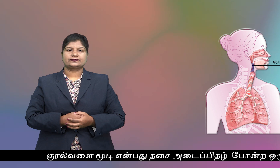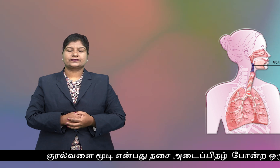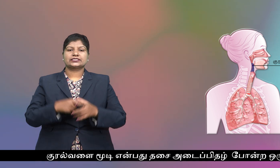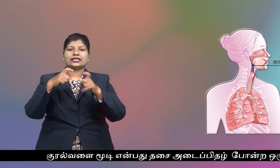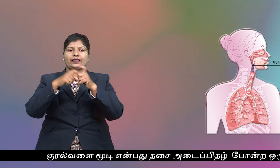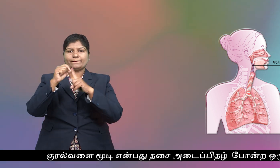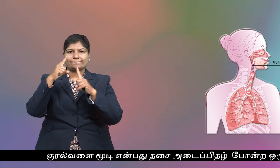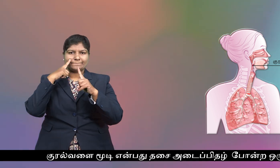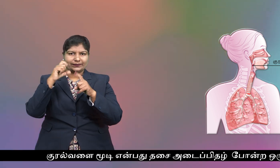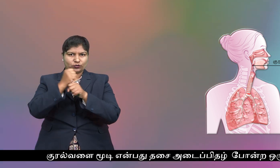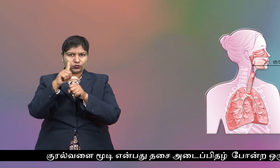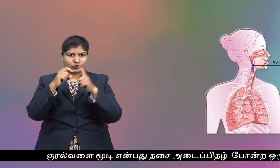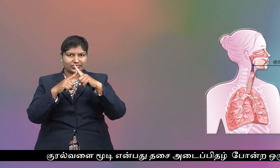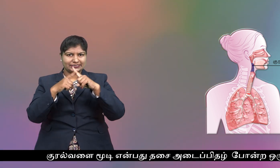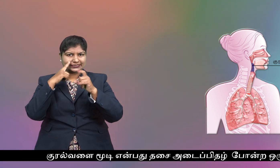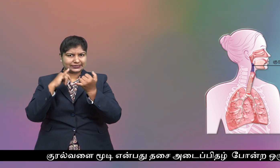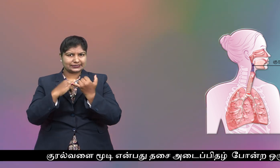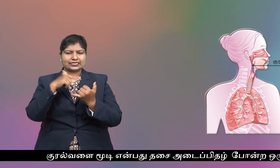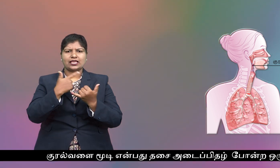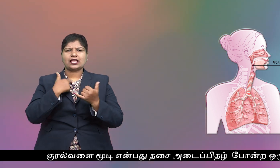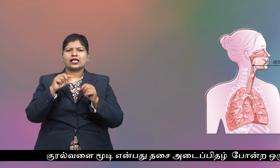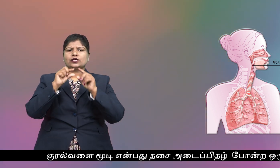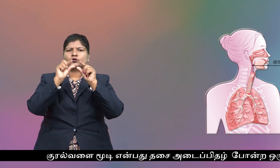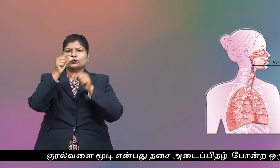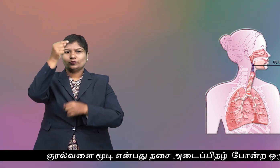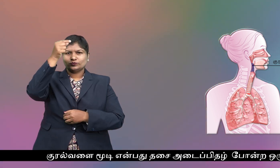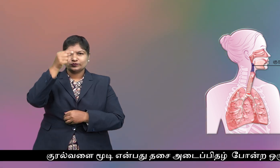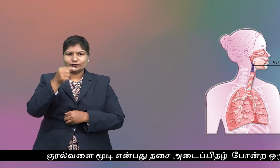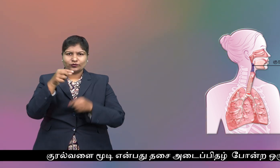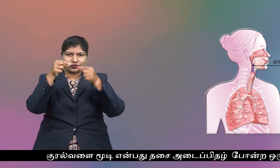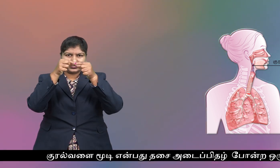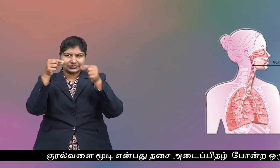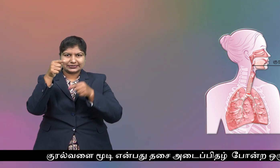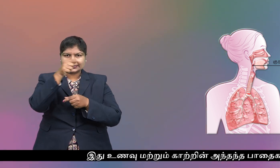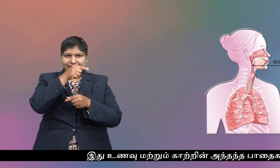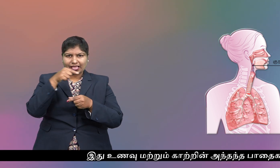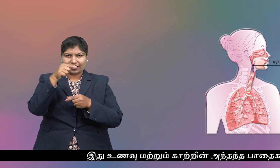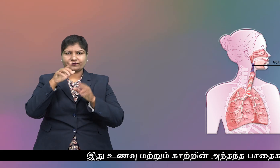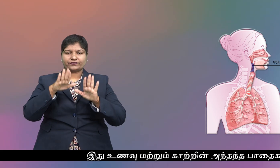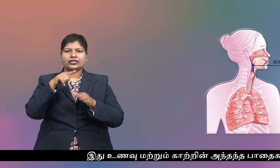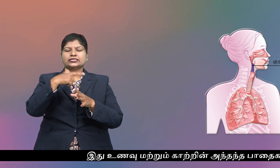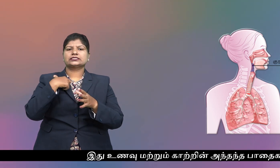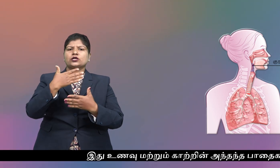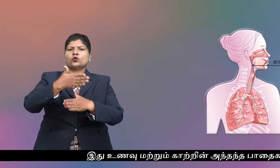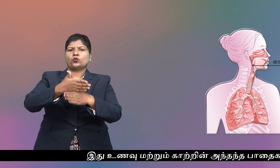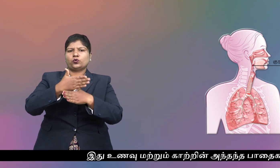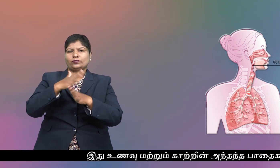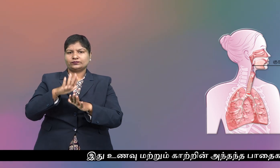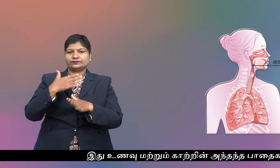குரல்வளை மூடி என்பது தசை அடைப்பிதழ் போன்ற ஒரு மடலாகும். இது உணவு மற்றும் காற்றின்